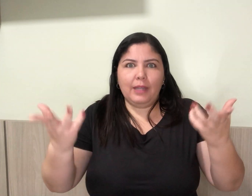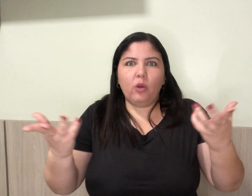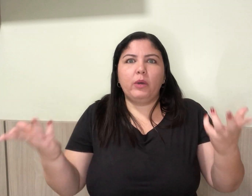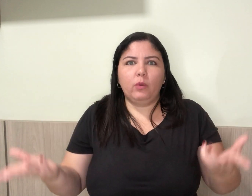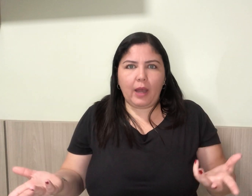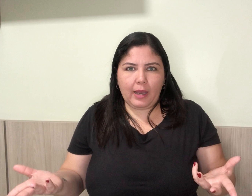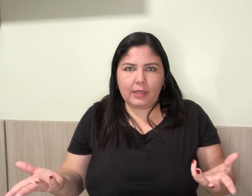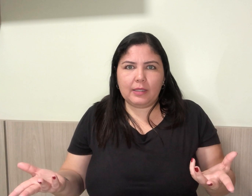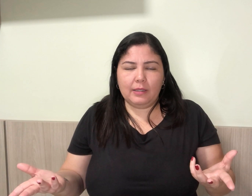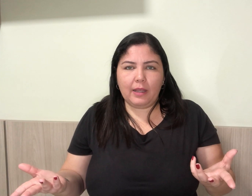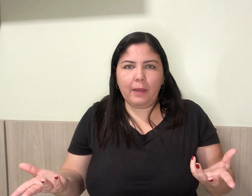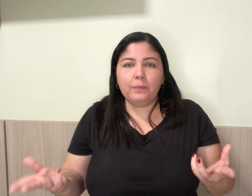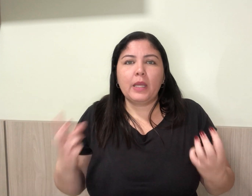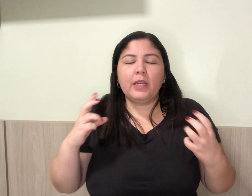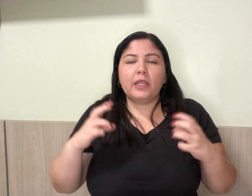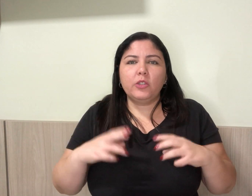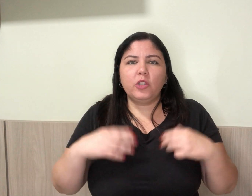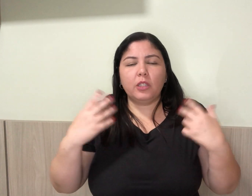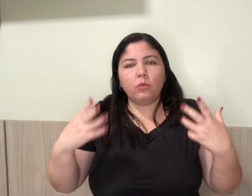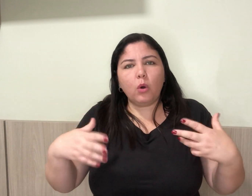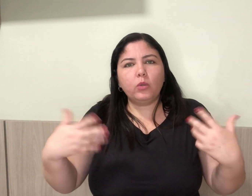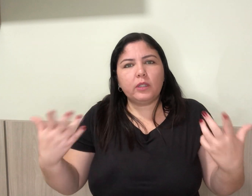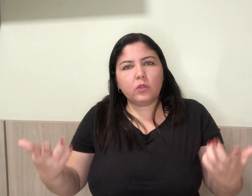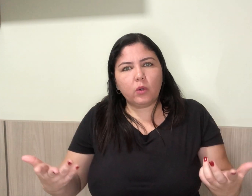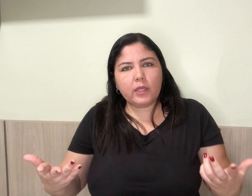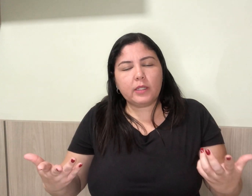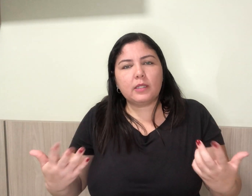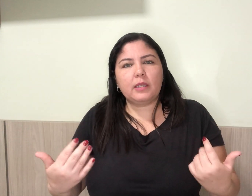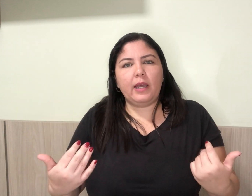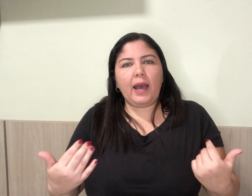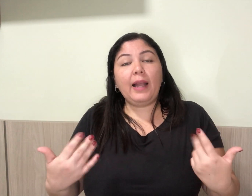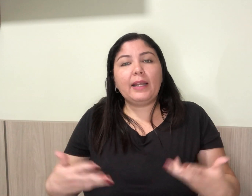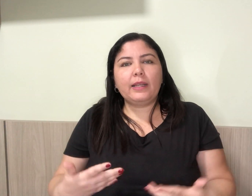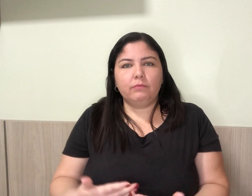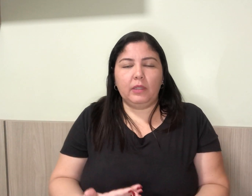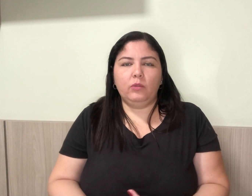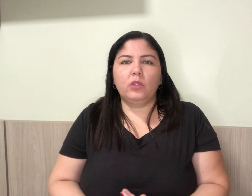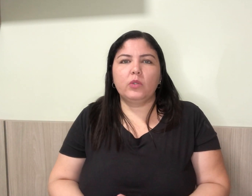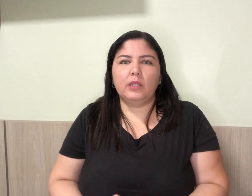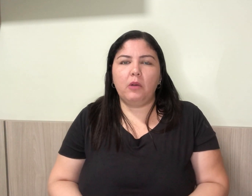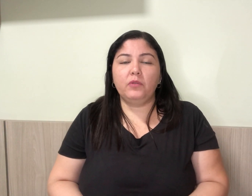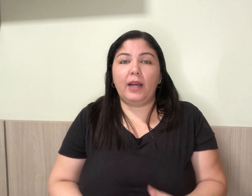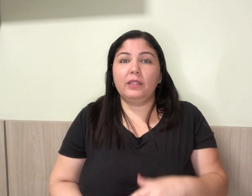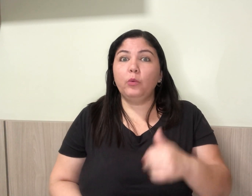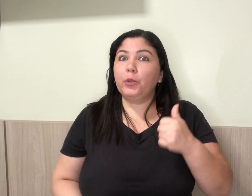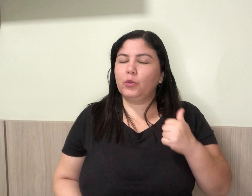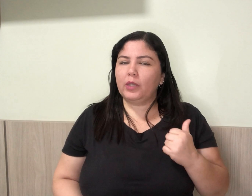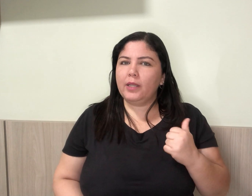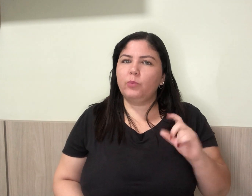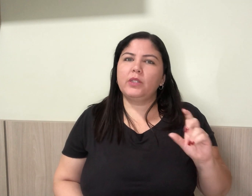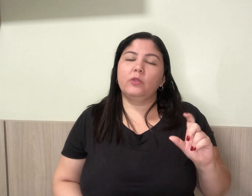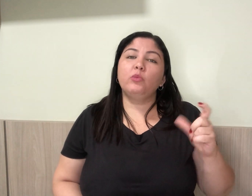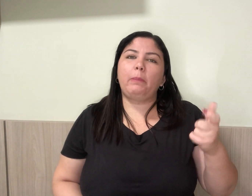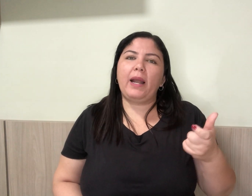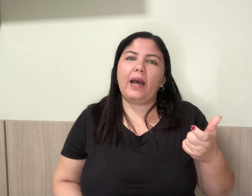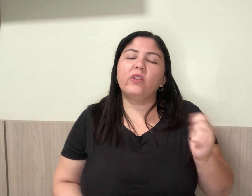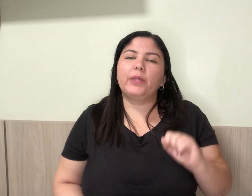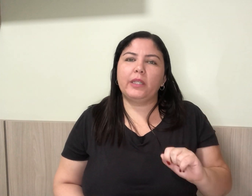não manuais, né? E que indicam outras coisas além, né, do que o sinal fala. E no português eu preciso de uma palavra para